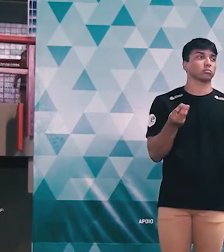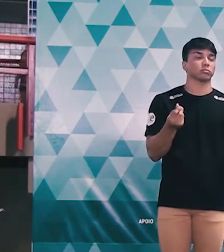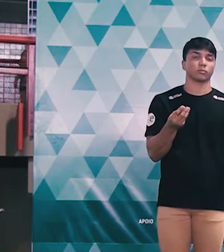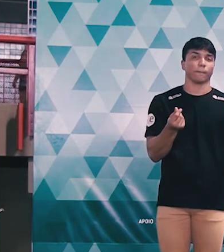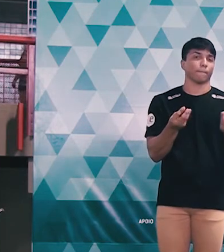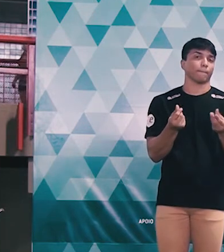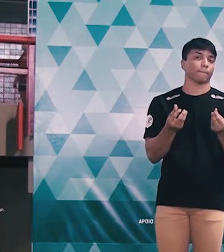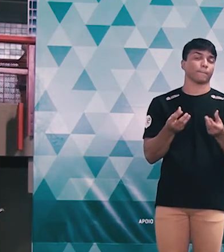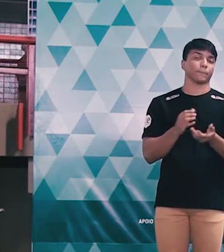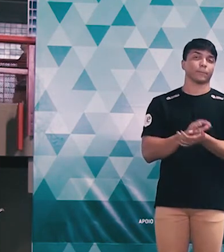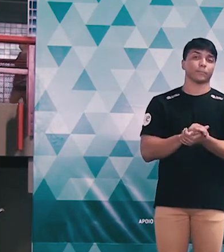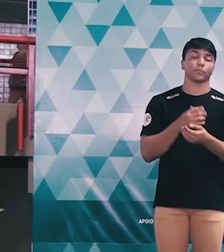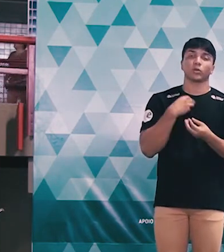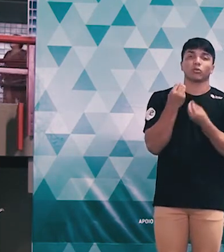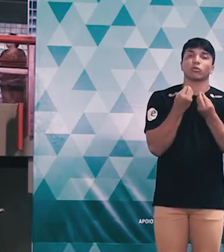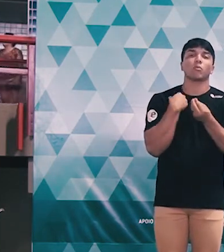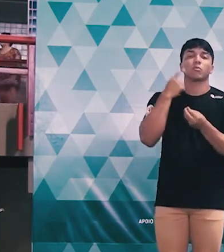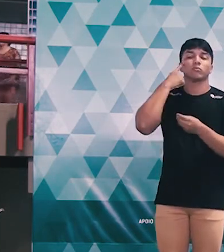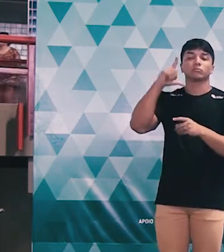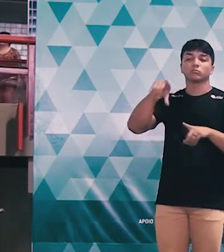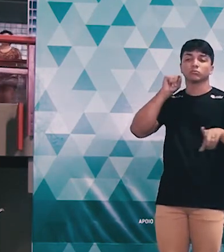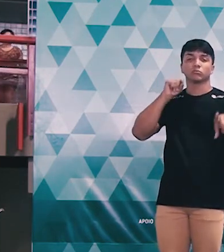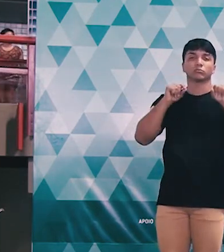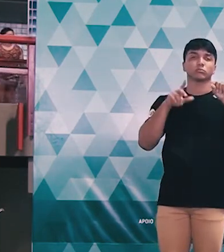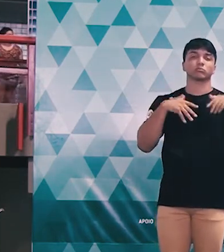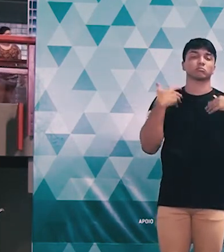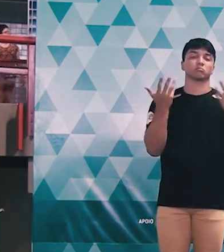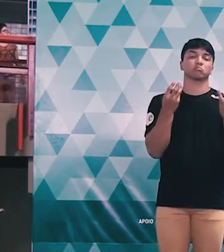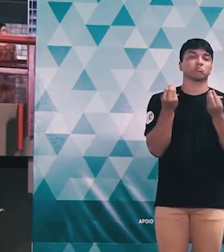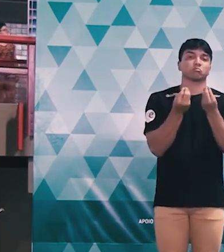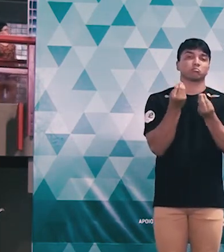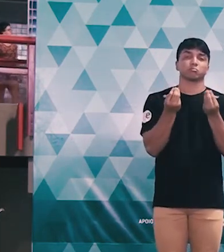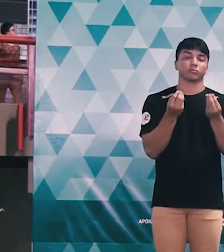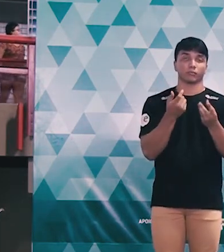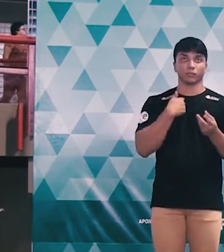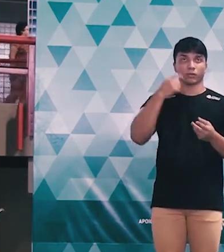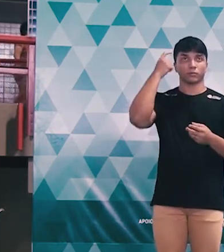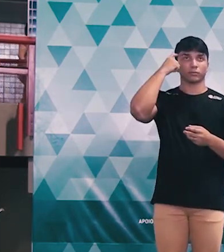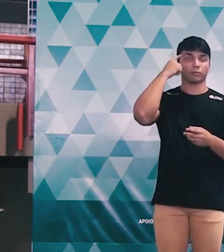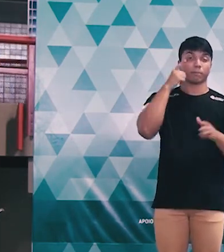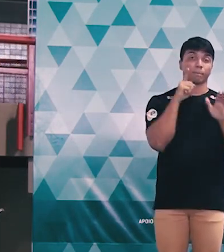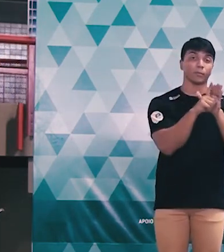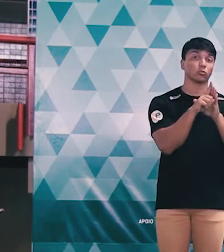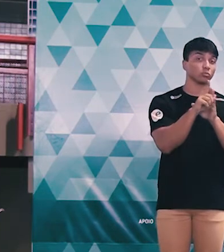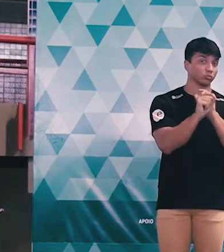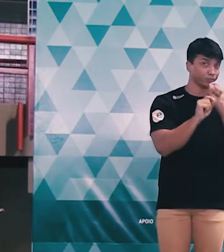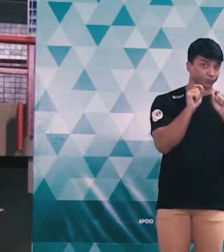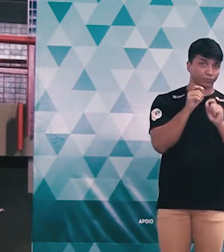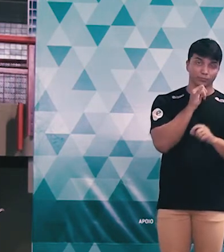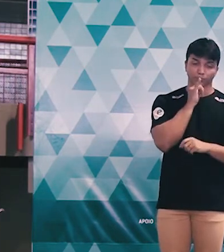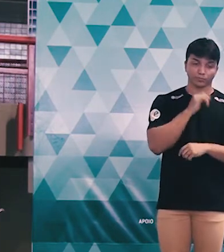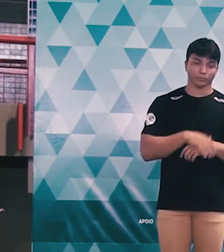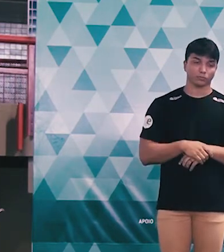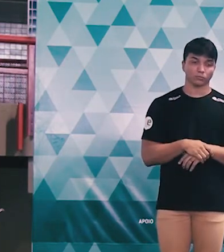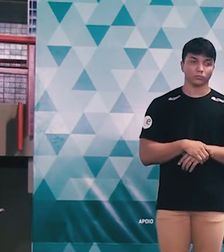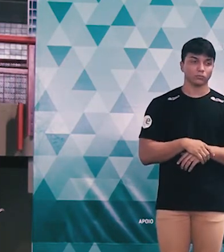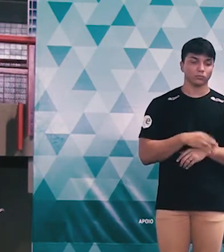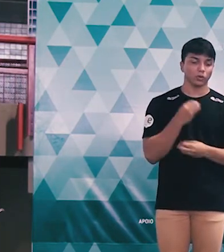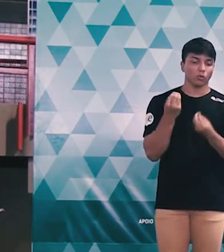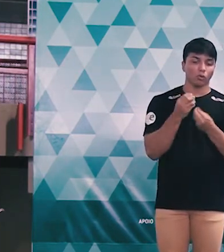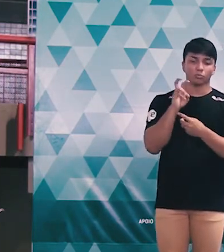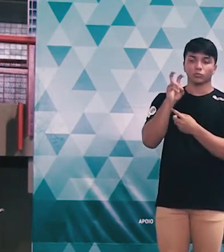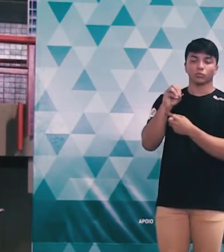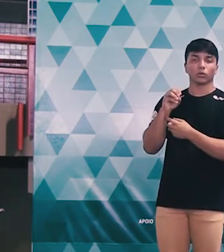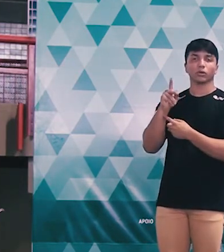também fez 50 pontos. Como é que eu vou saber qual dos dois é melhor? Aí ele vai perguntar assim: tá, como é que você conseguiu